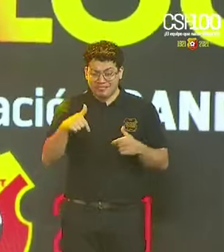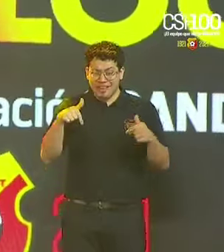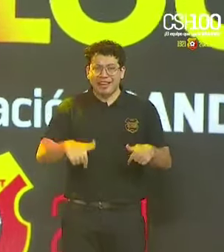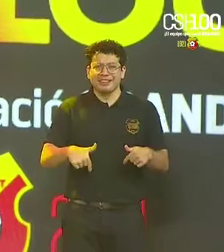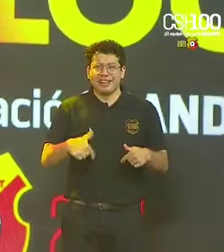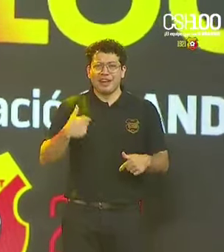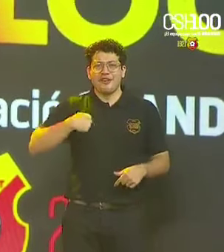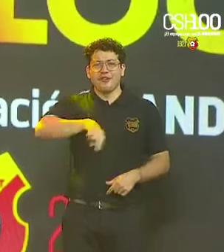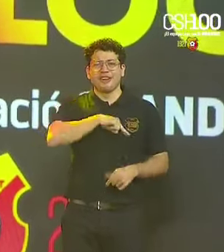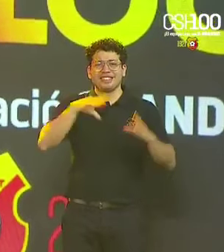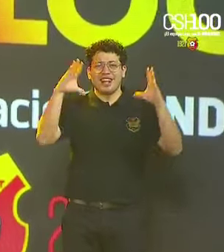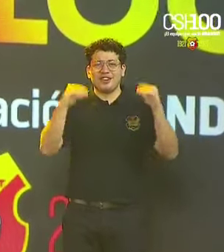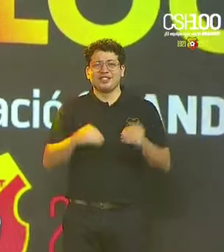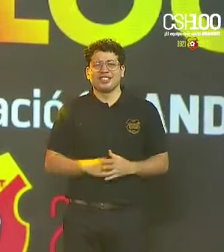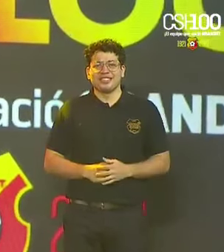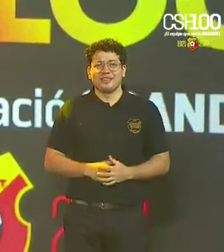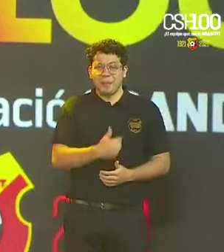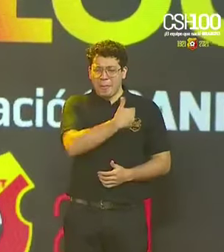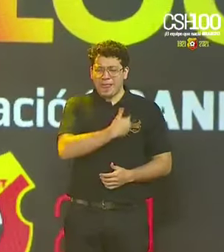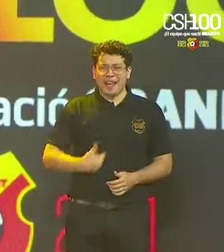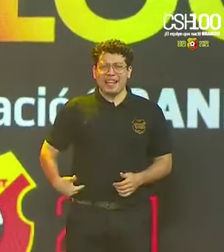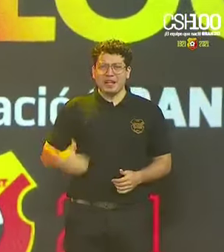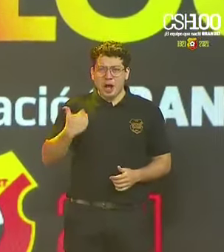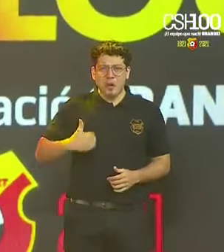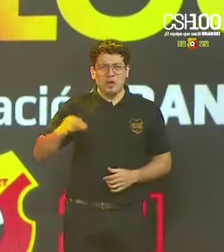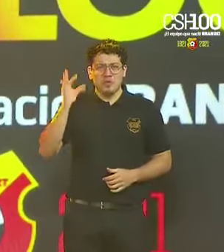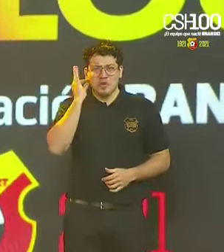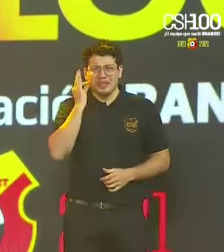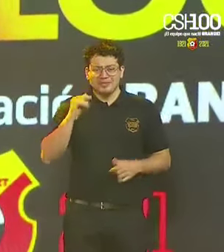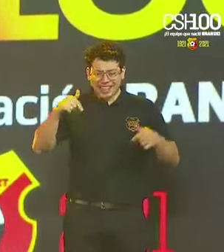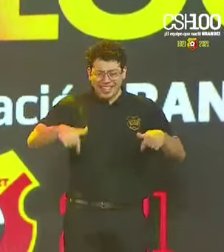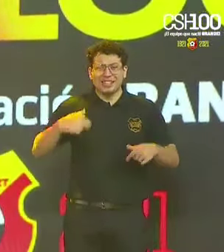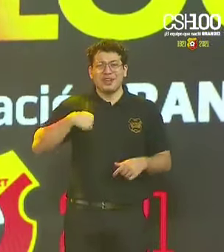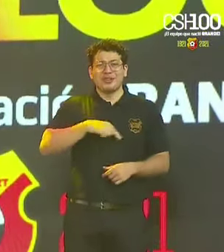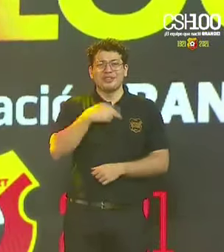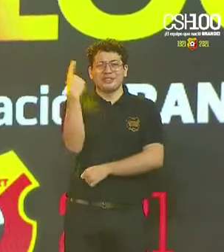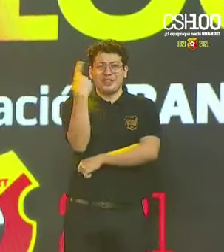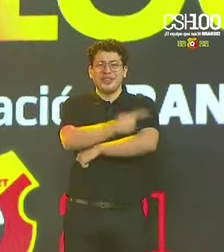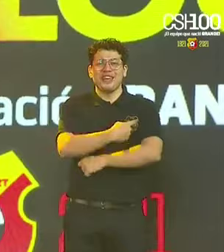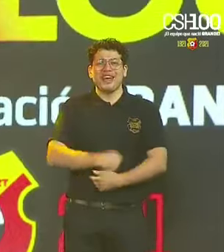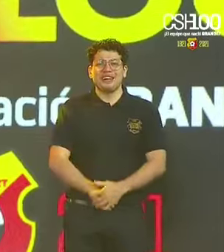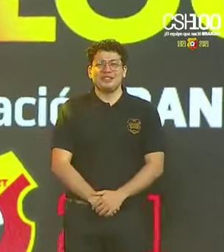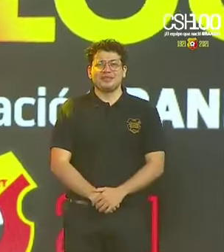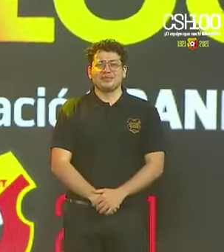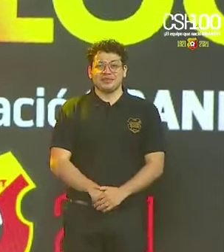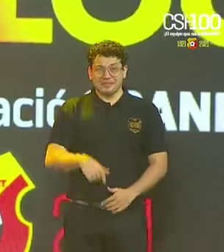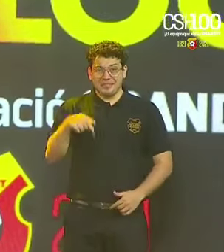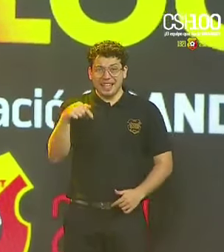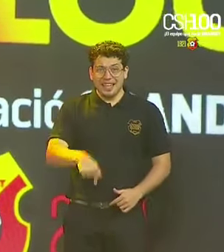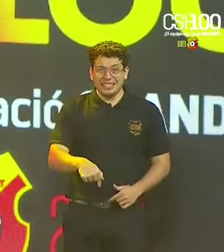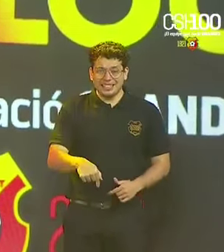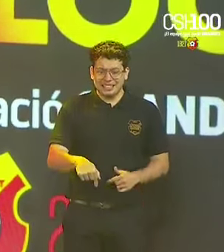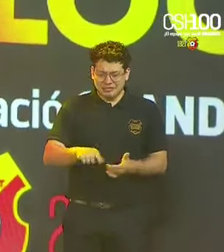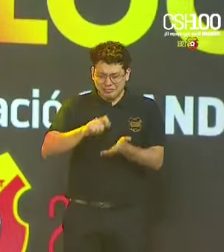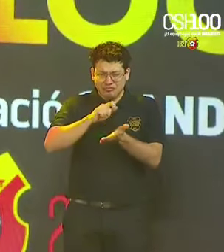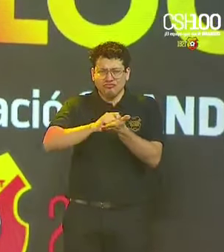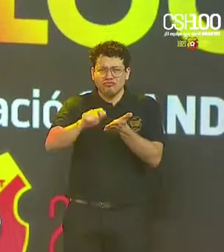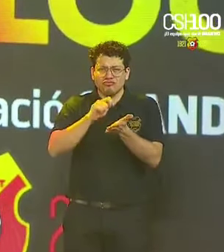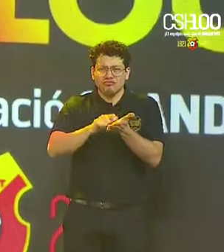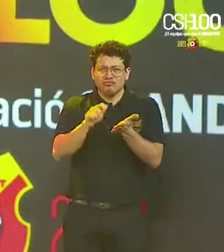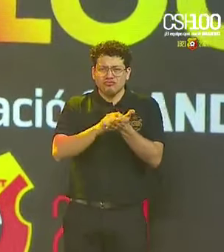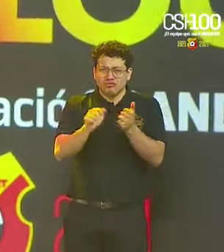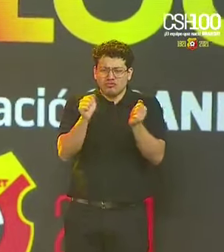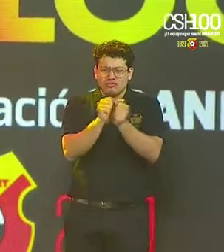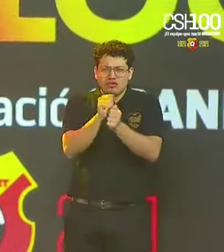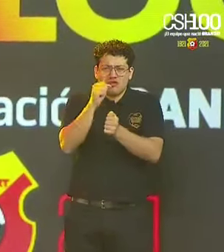nuestra noche. Heredianos y heredianas, este es nuestro día. Esta página se escribe con letras